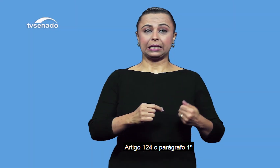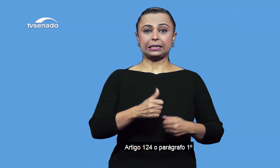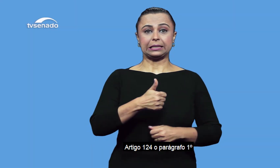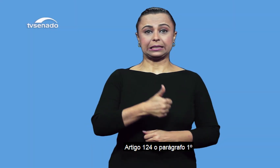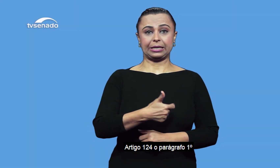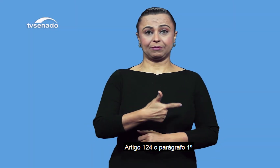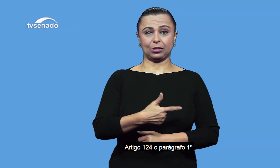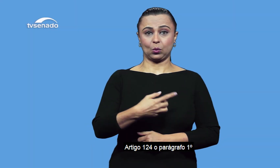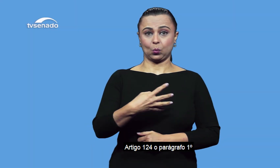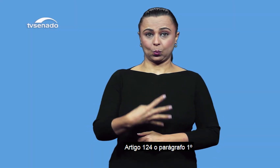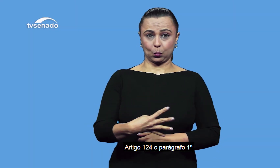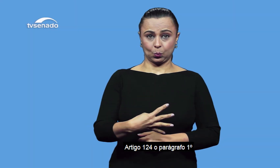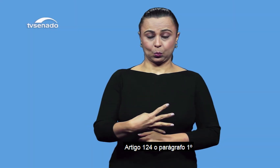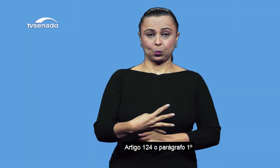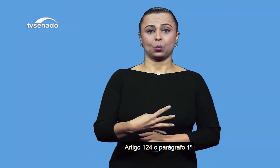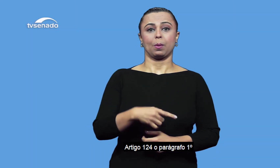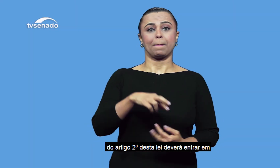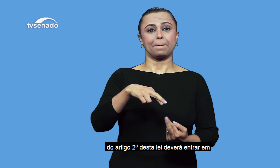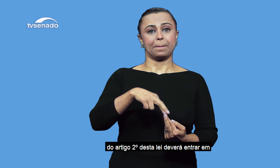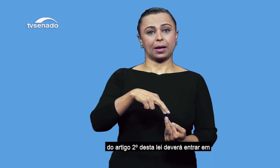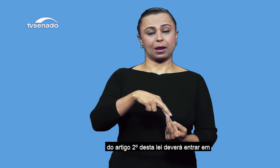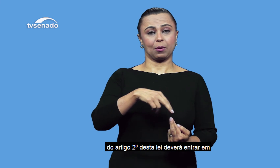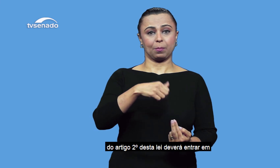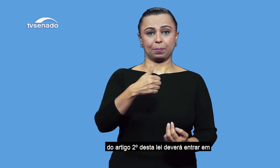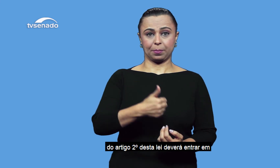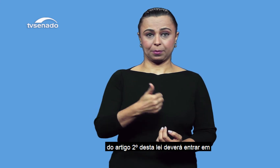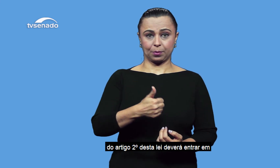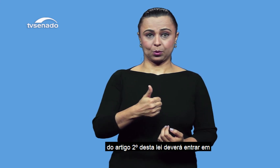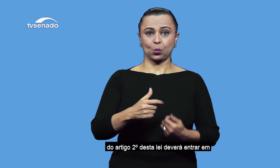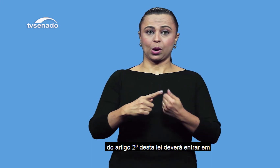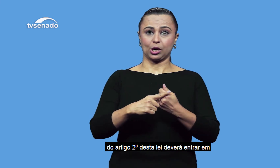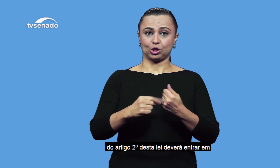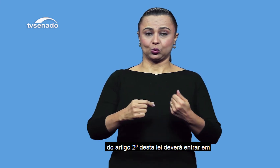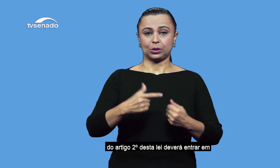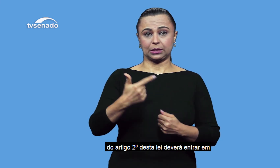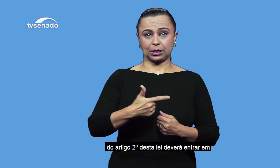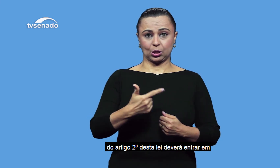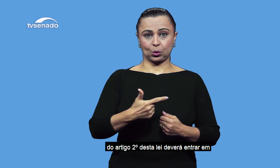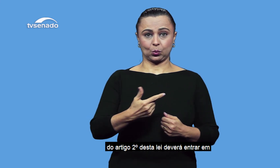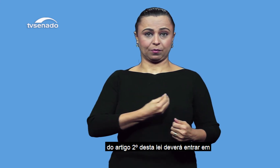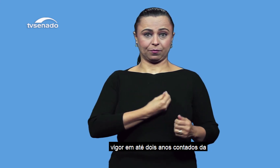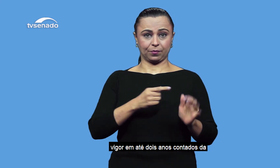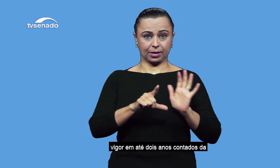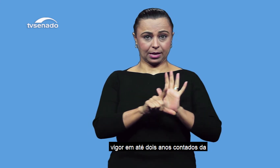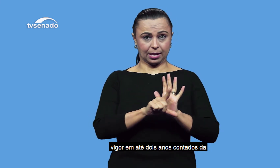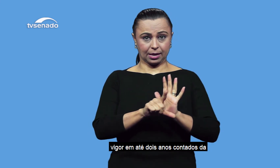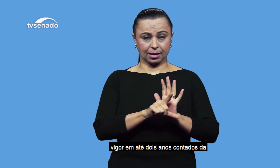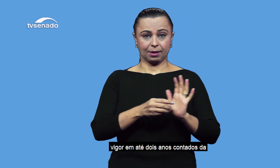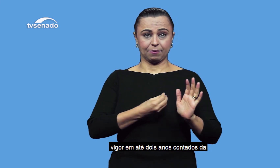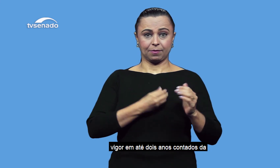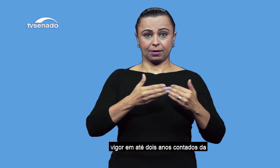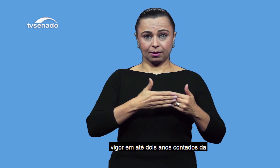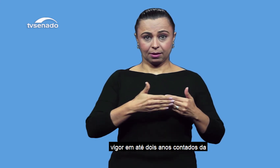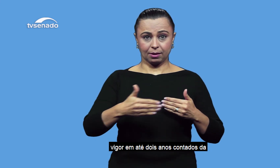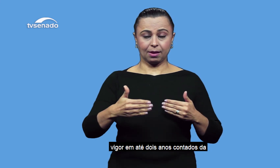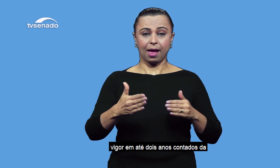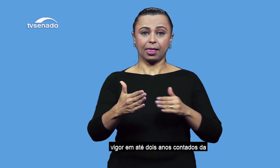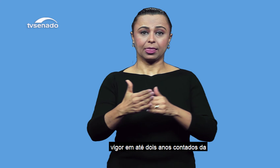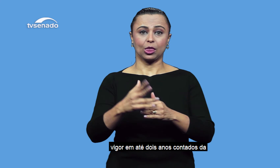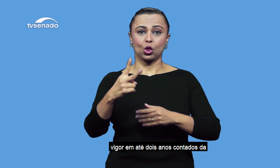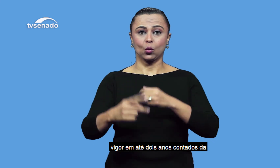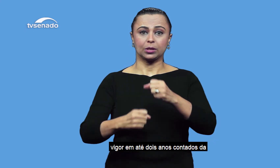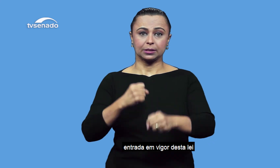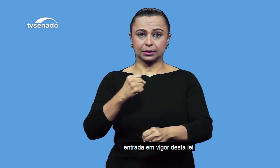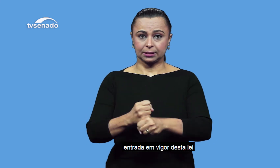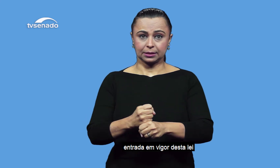o parágrafo 1º do artigo 2º desta lei deverá entrar em vigor em até dois anos contados